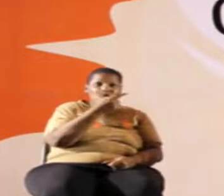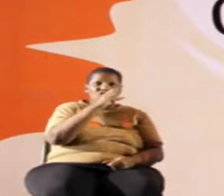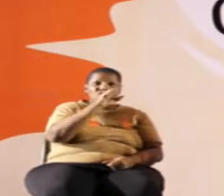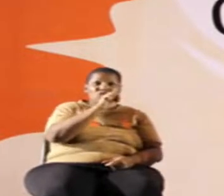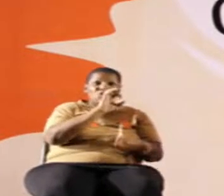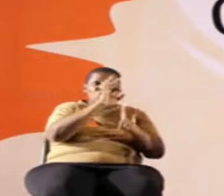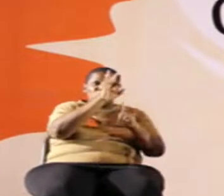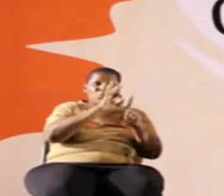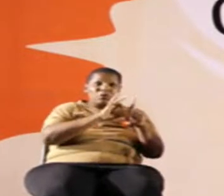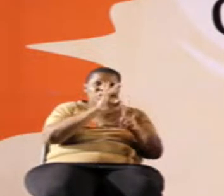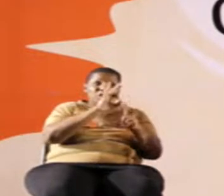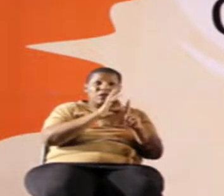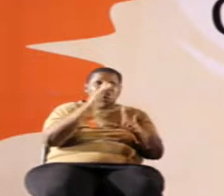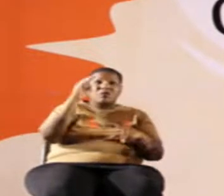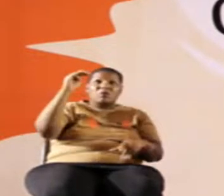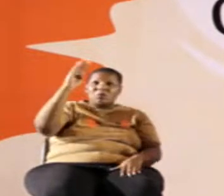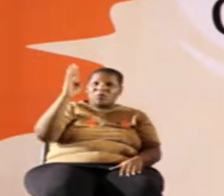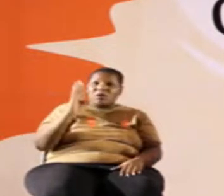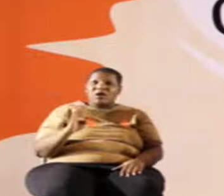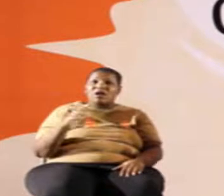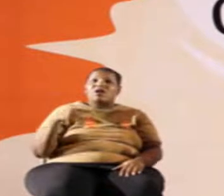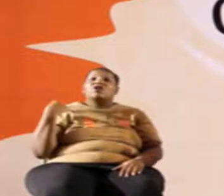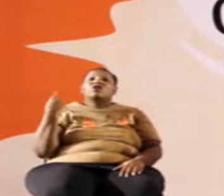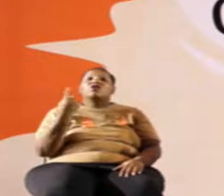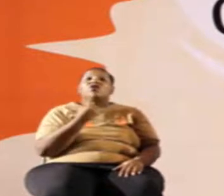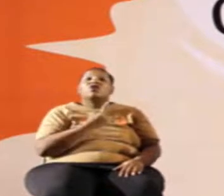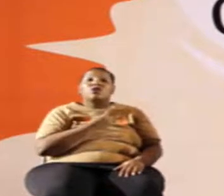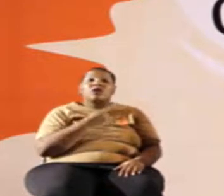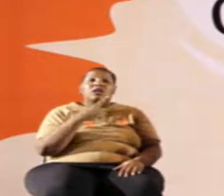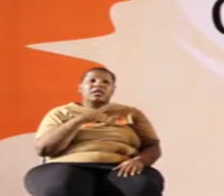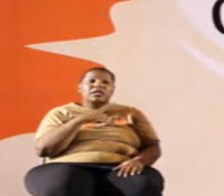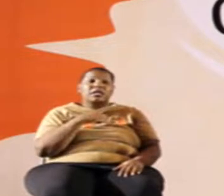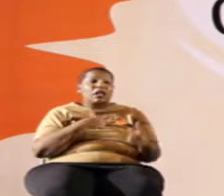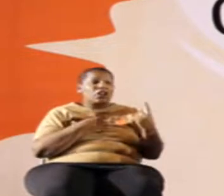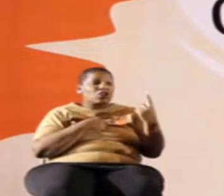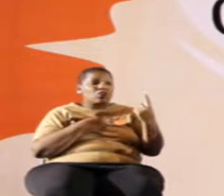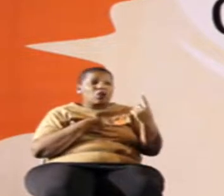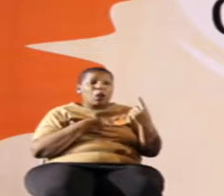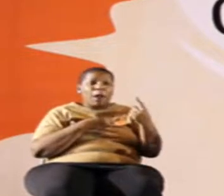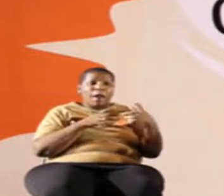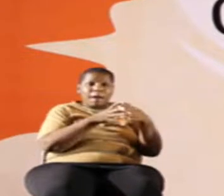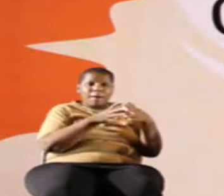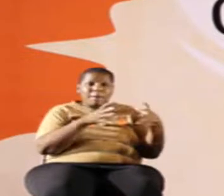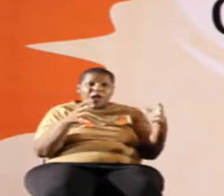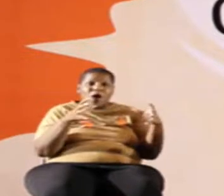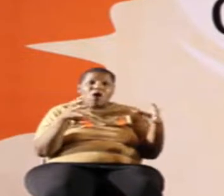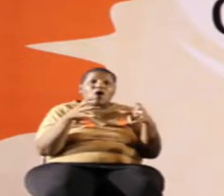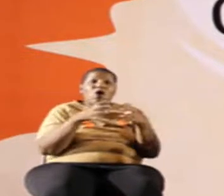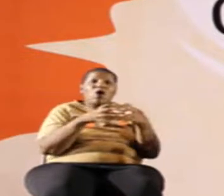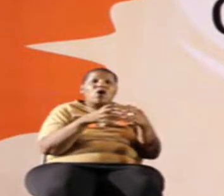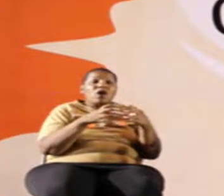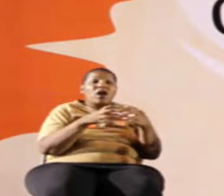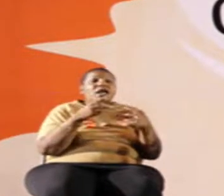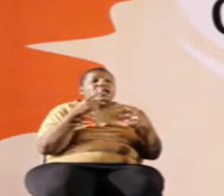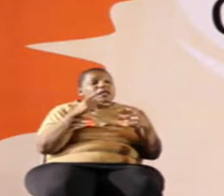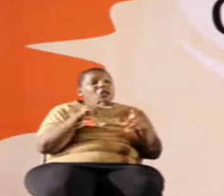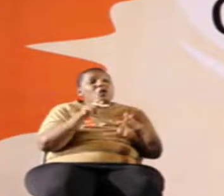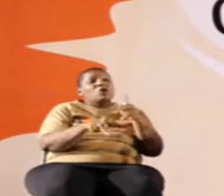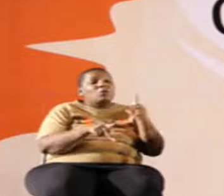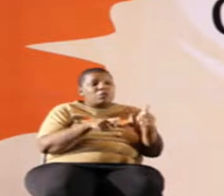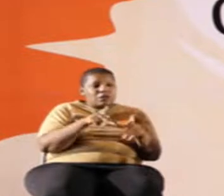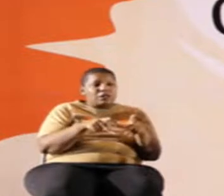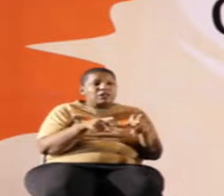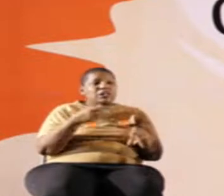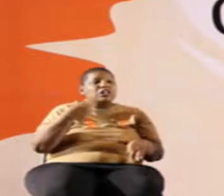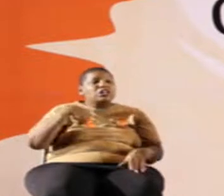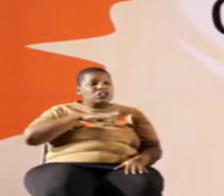da população brasileira. Nós somos, digamos, individualmente, o maior coletivo, o maior segmento populacional, e